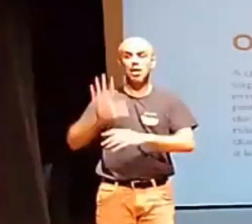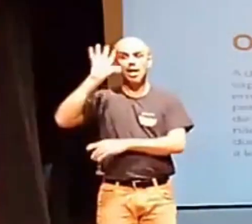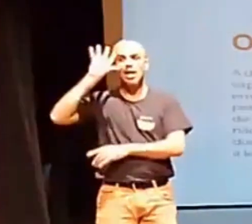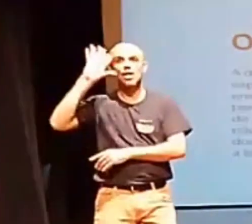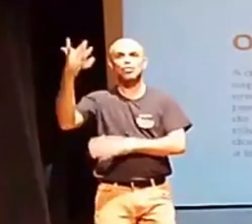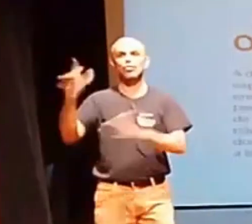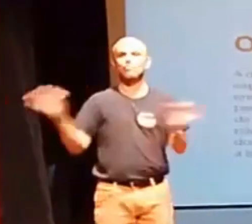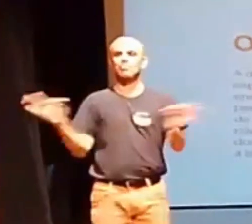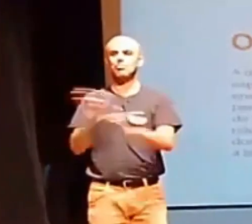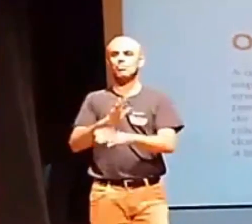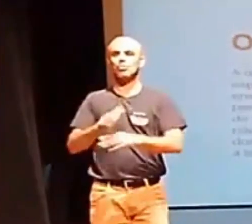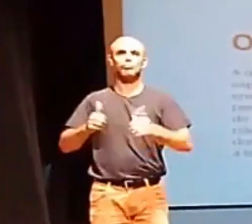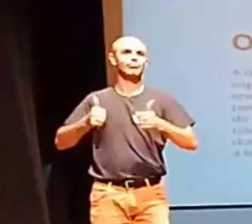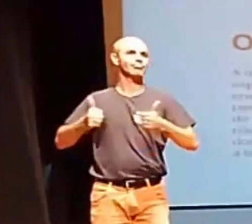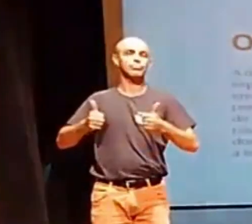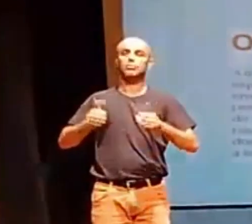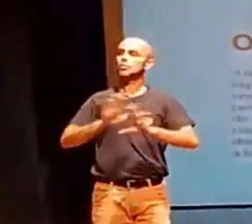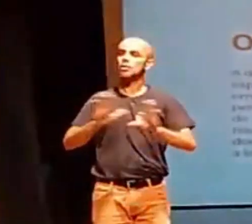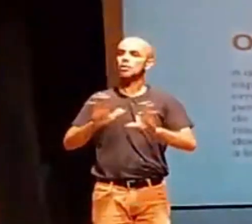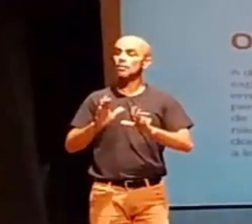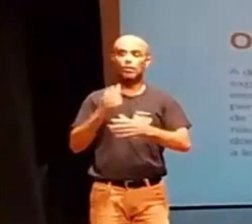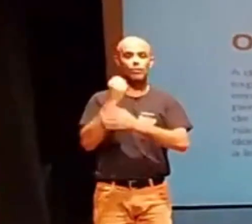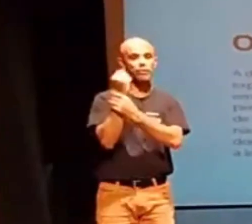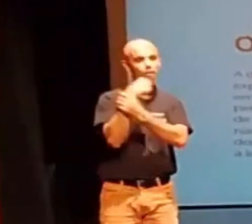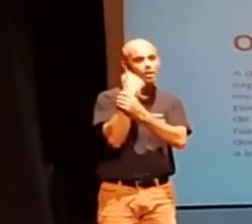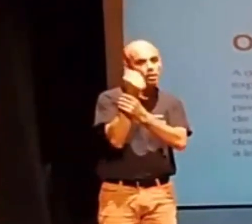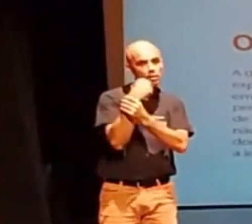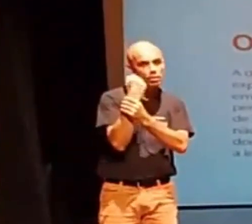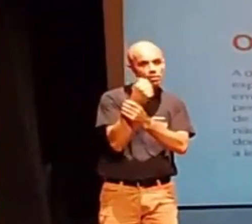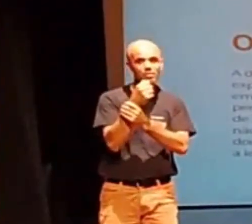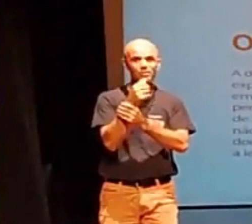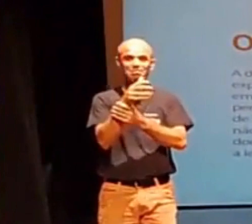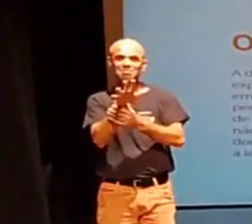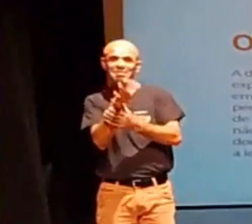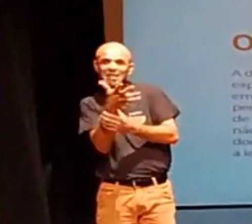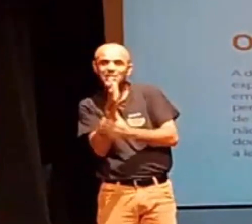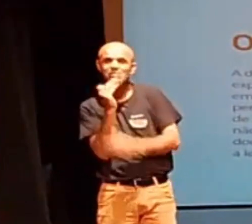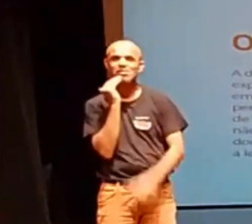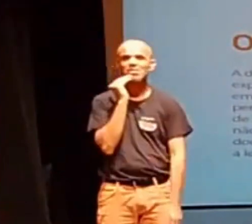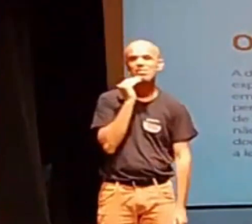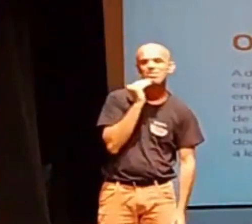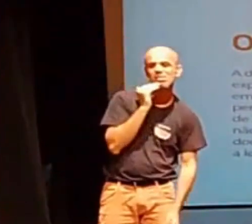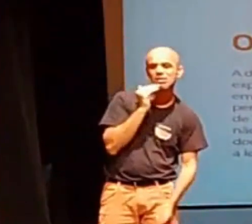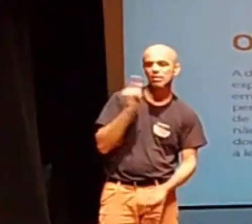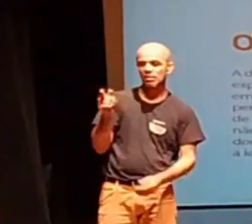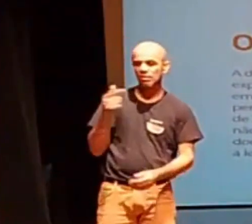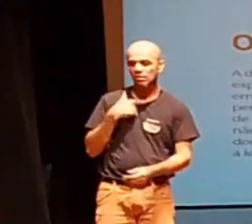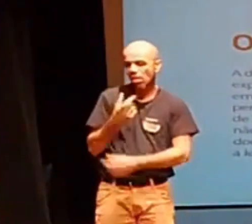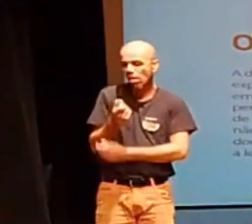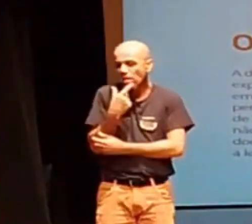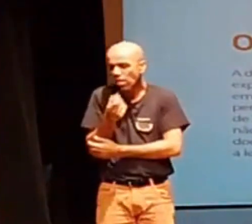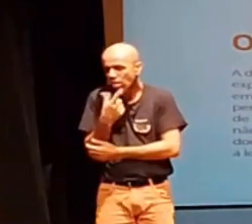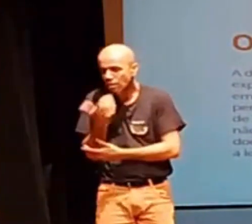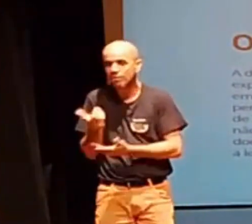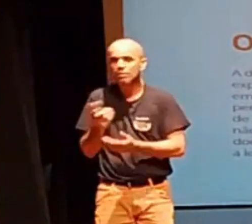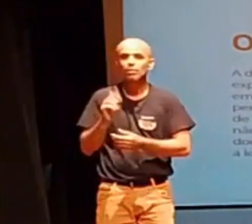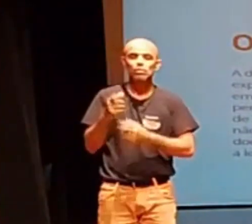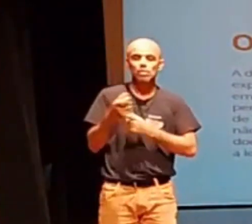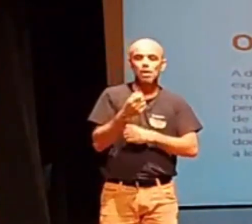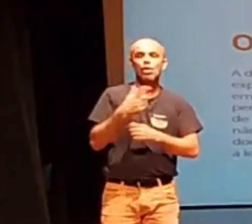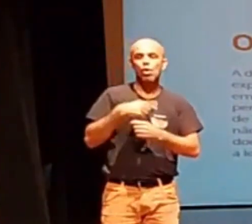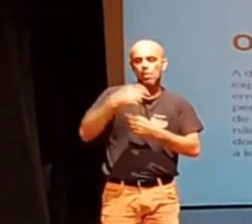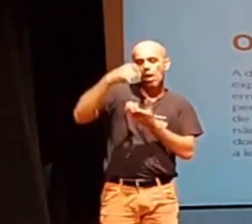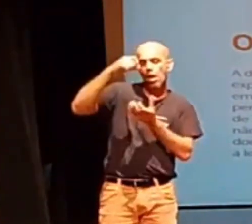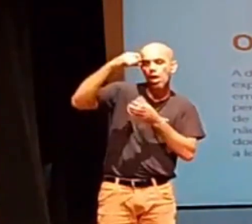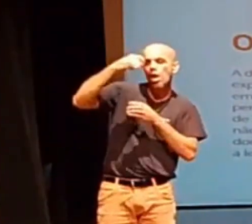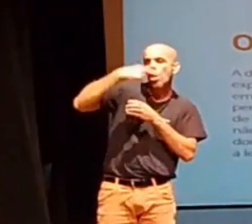a causa do problema. Então, uma fisioterapia mal feita, que só foca a analgesia, uma medicação que só